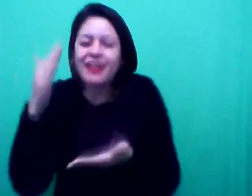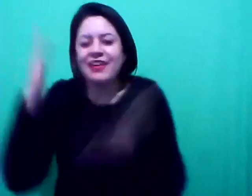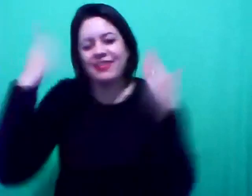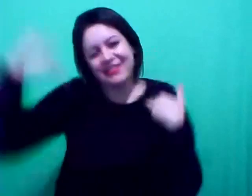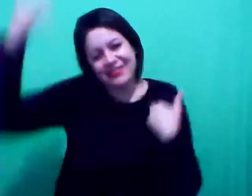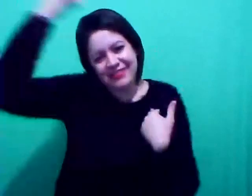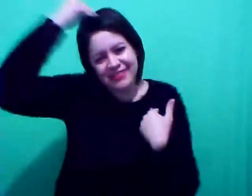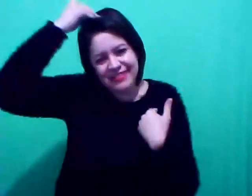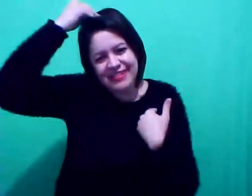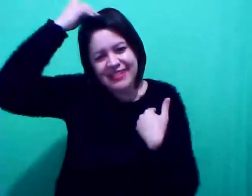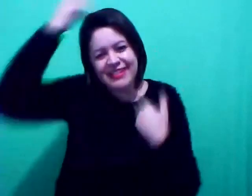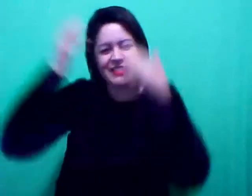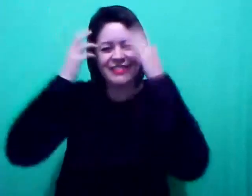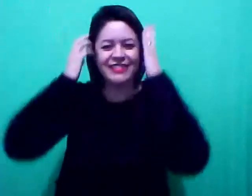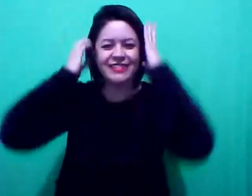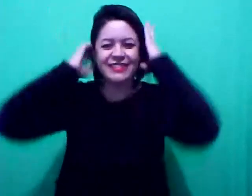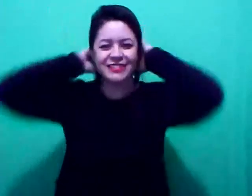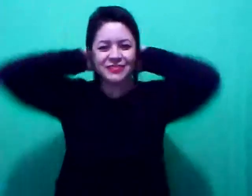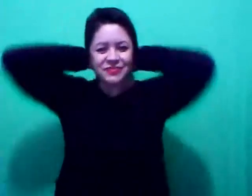Então, muito obrigada, Bruna, né, por esse apoio.